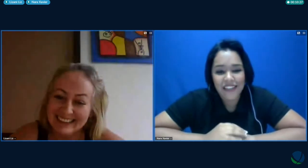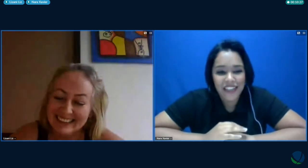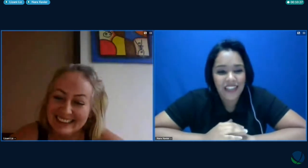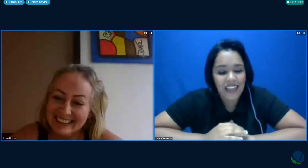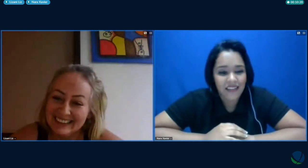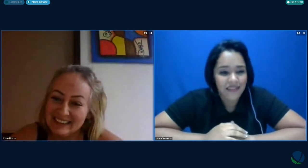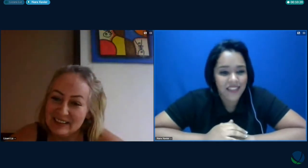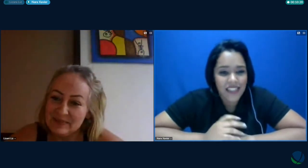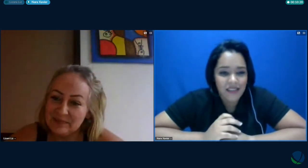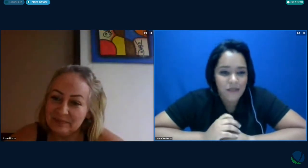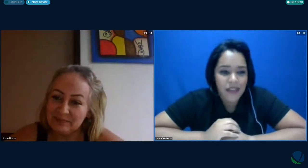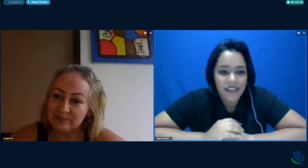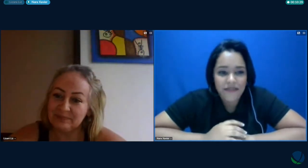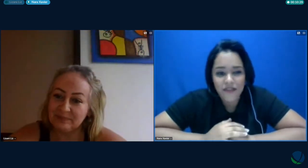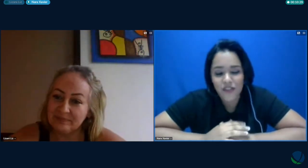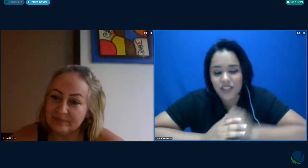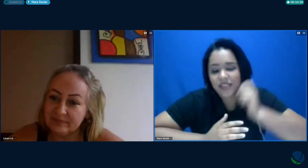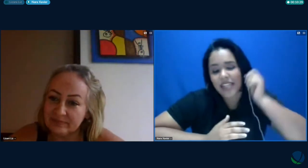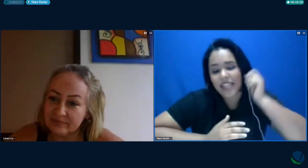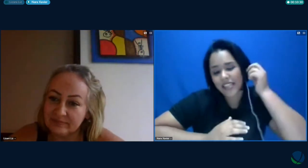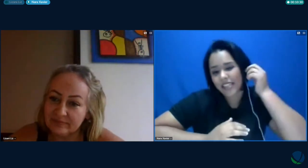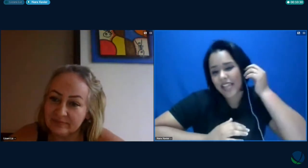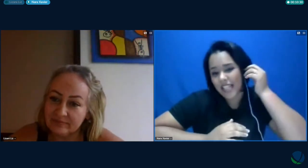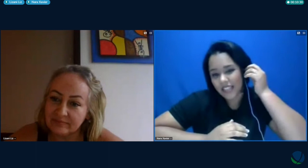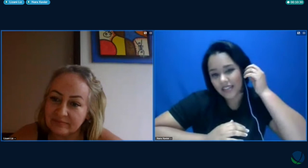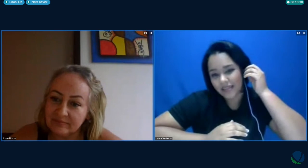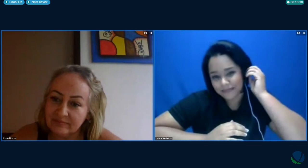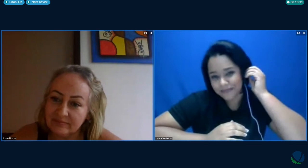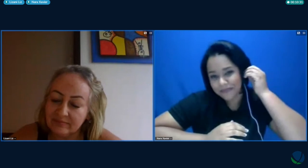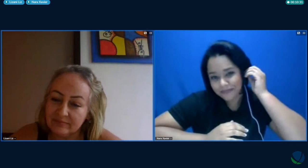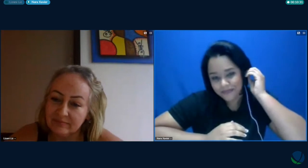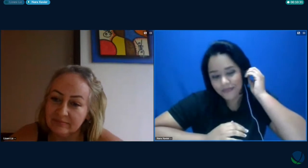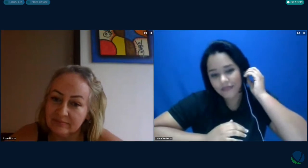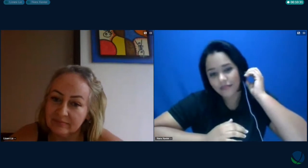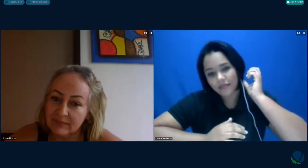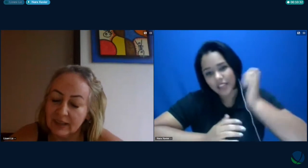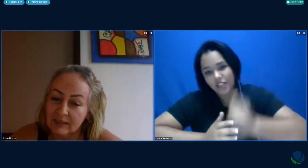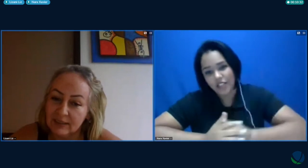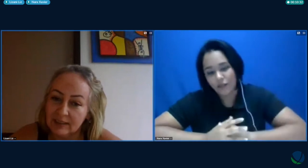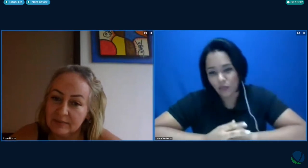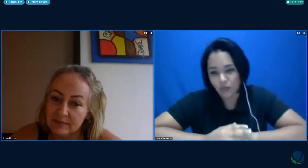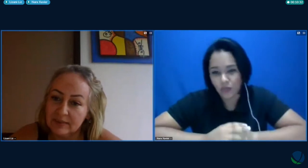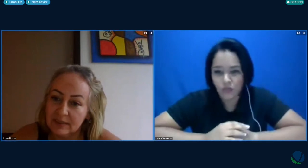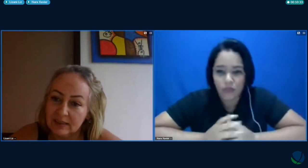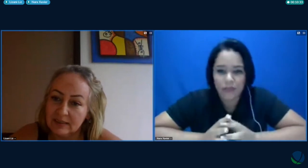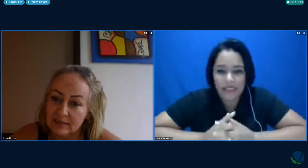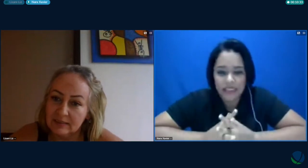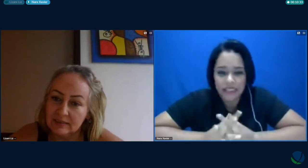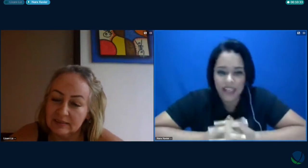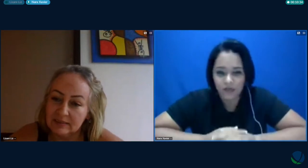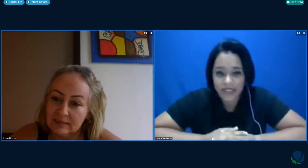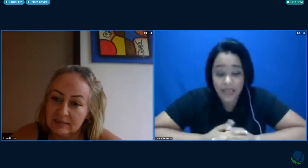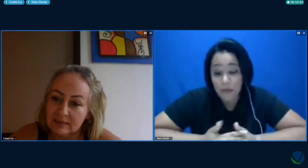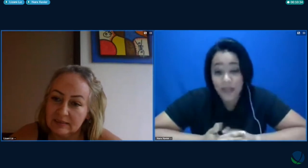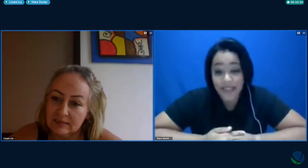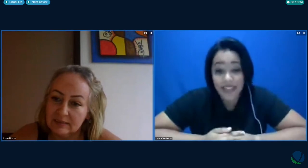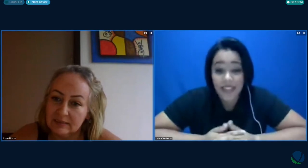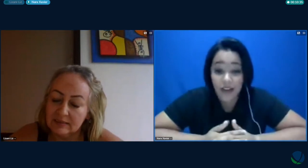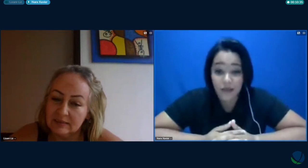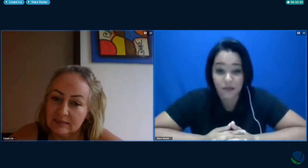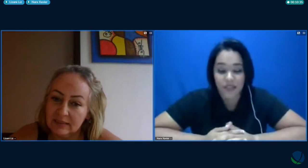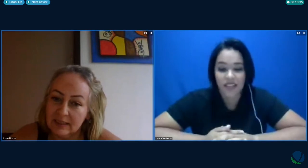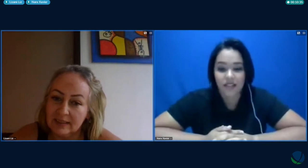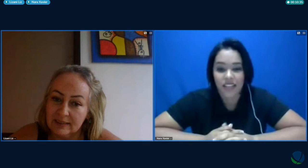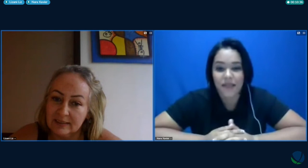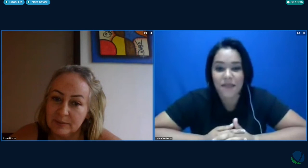Eu acho que, não sei como é que está funcionando lá a secretaria, se já voltou presencial,